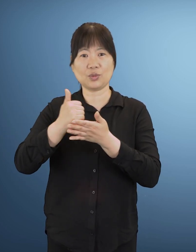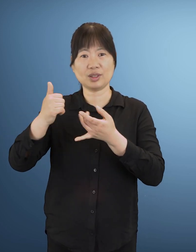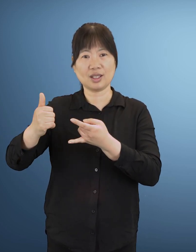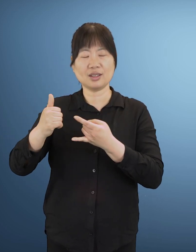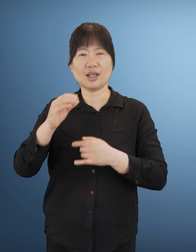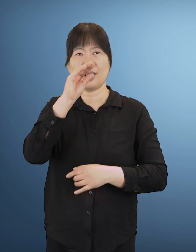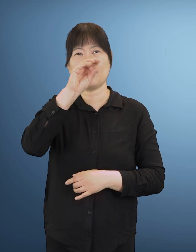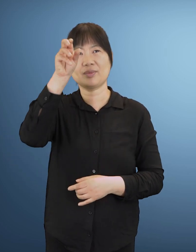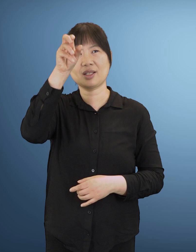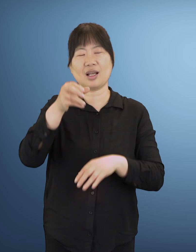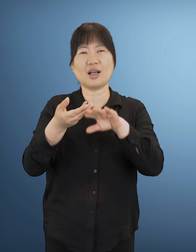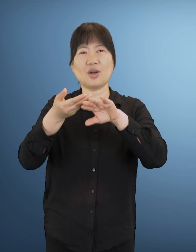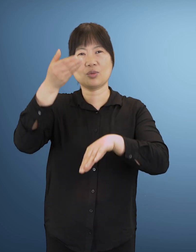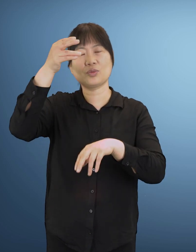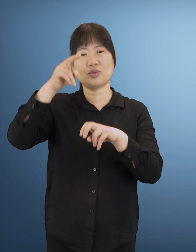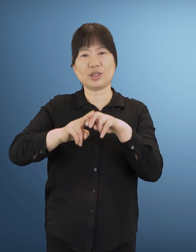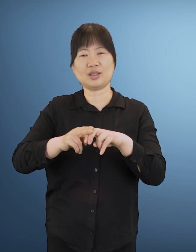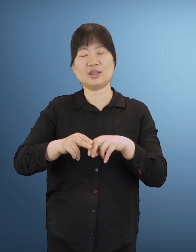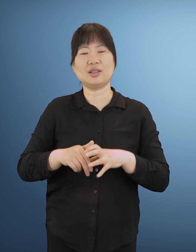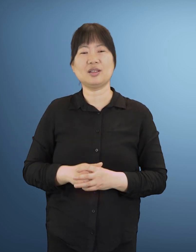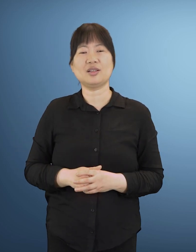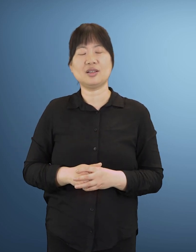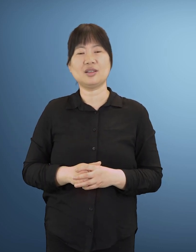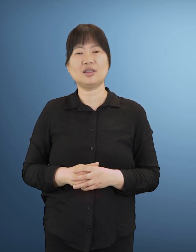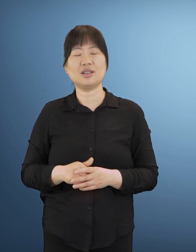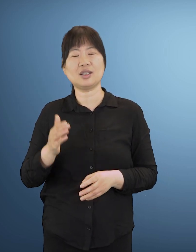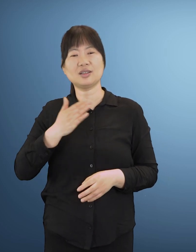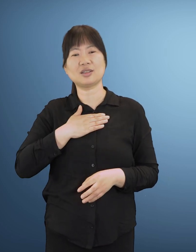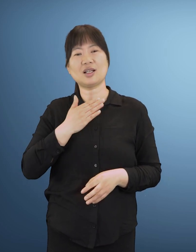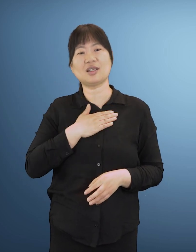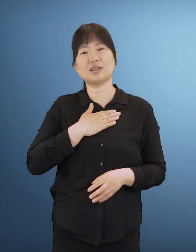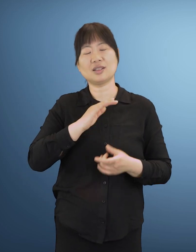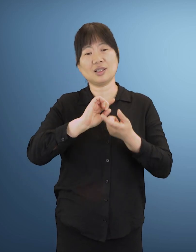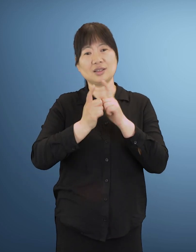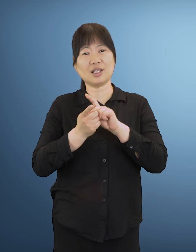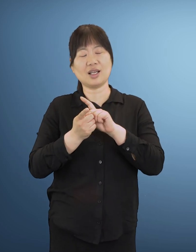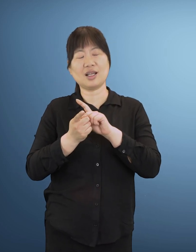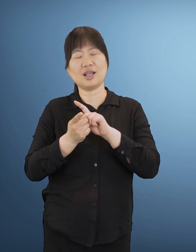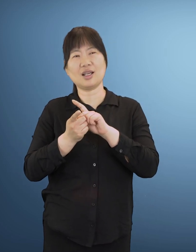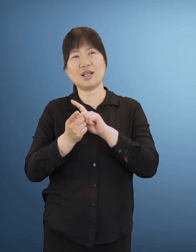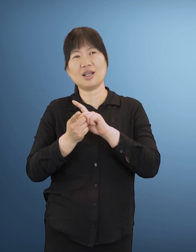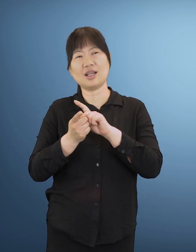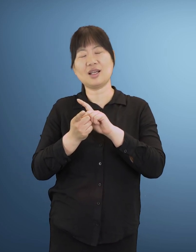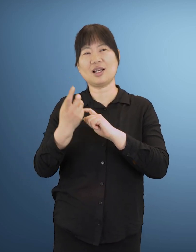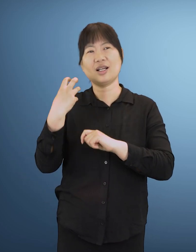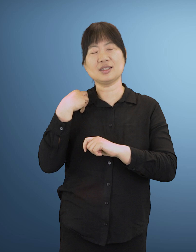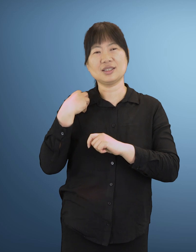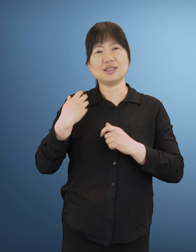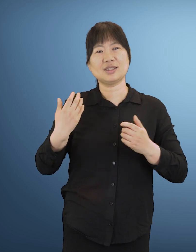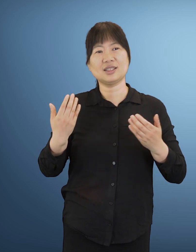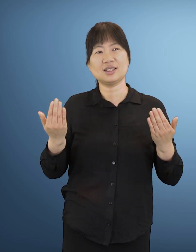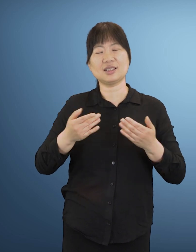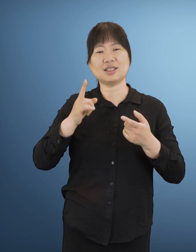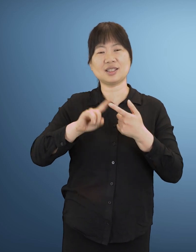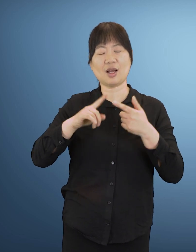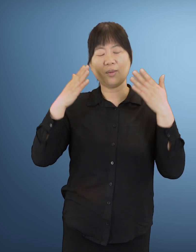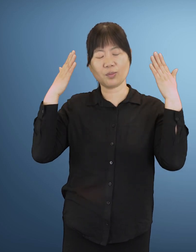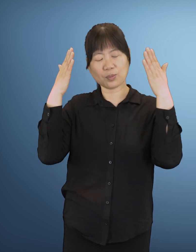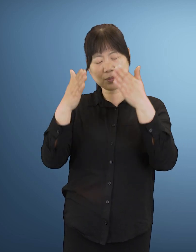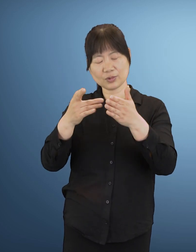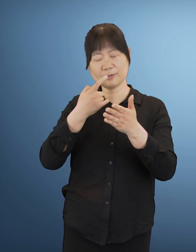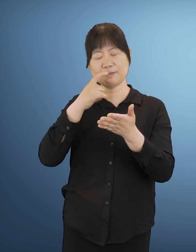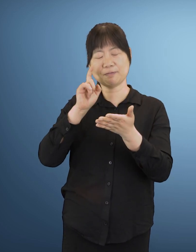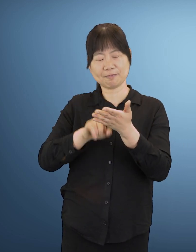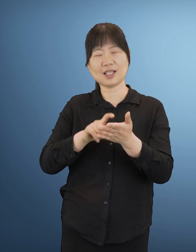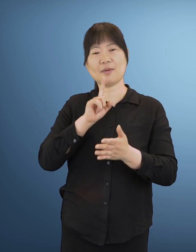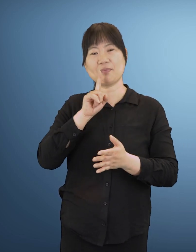그리스도께서 십자가 위에서 나를 대신해서 하신 일에 우리는 몰두하기가